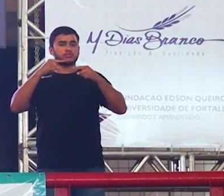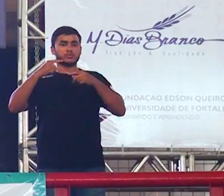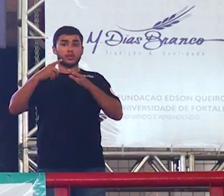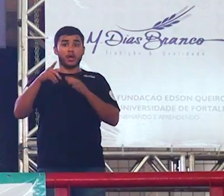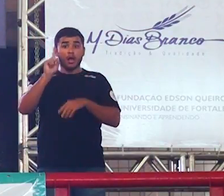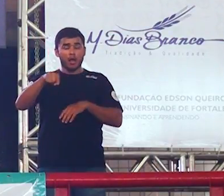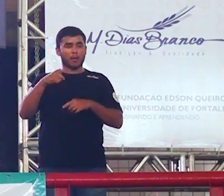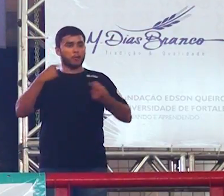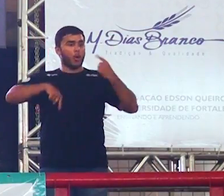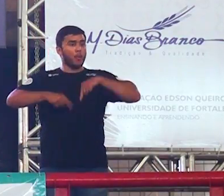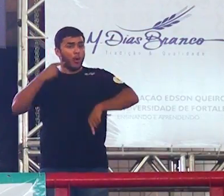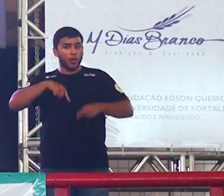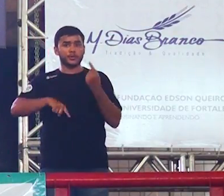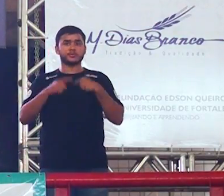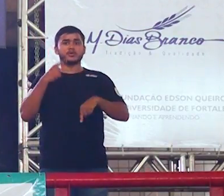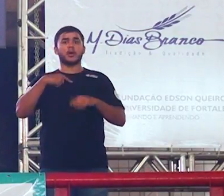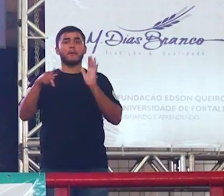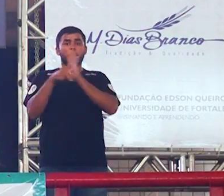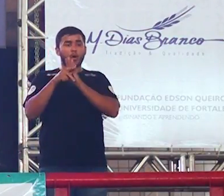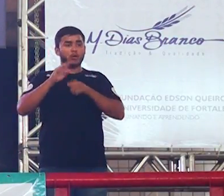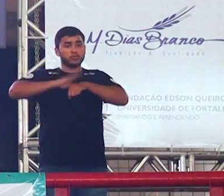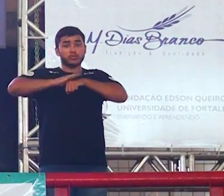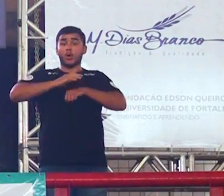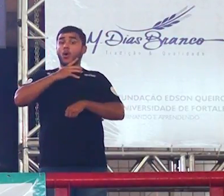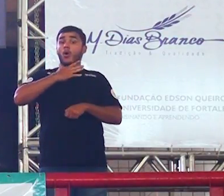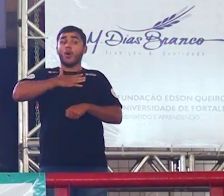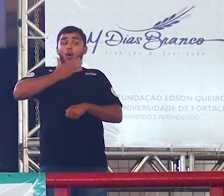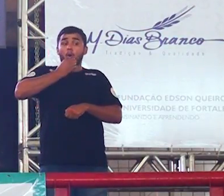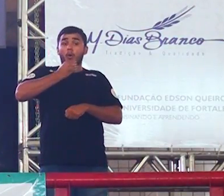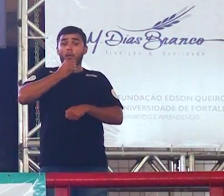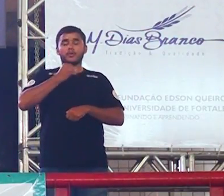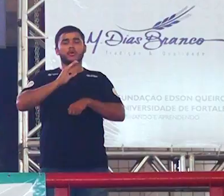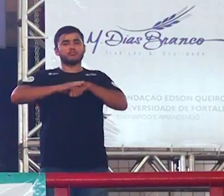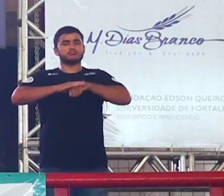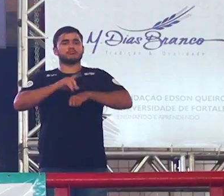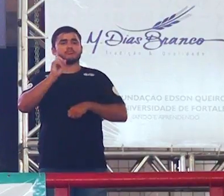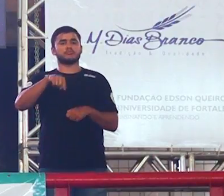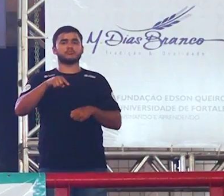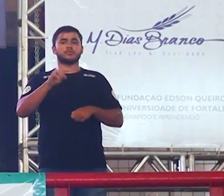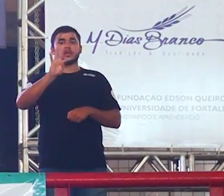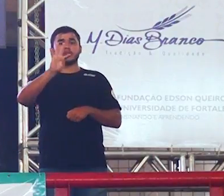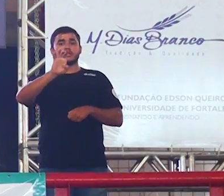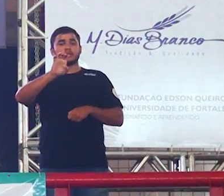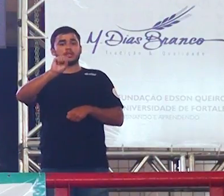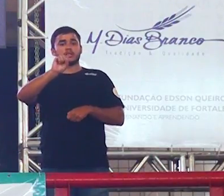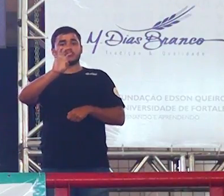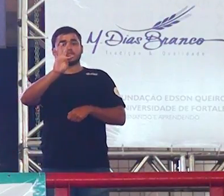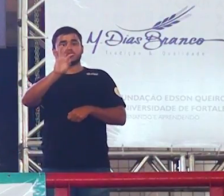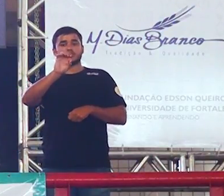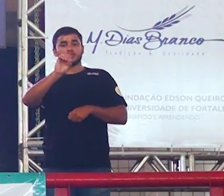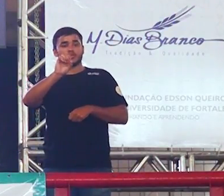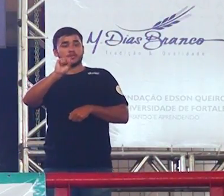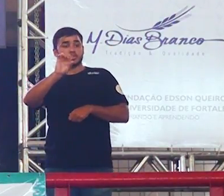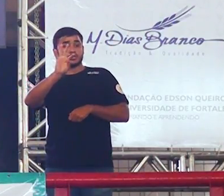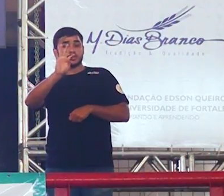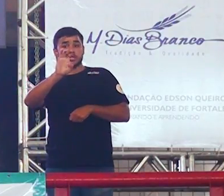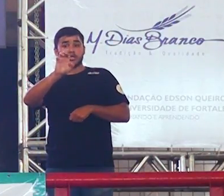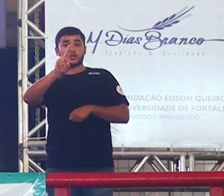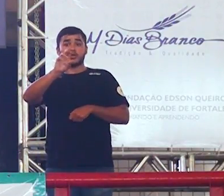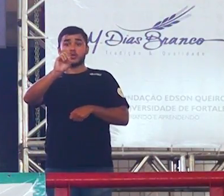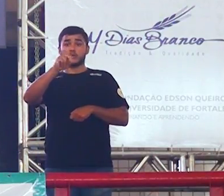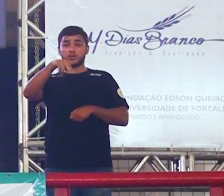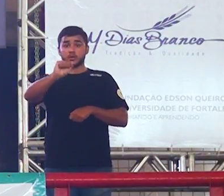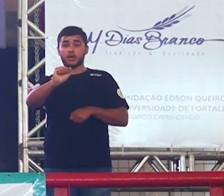dos hormônios sexuais masculinos, que se resume em a testosterona. E